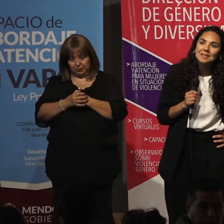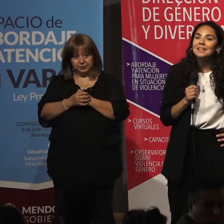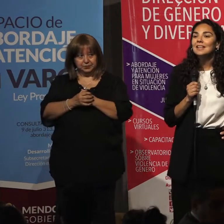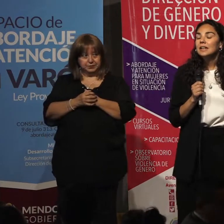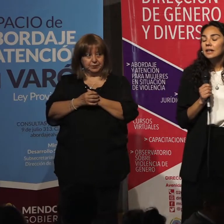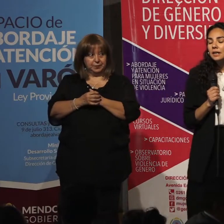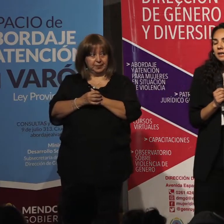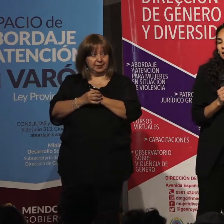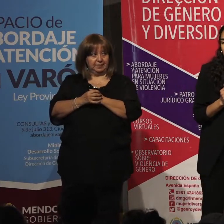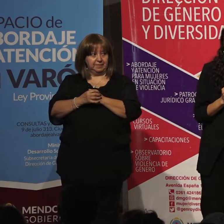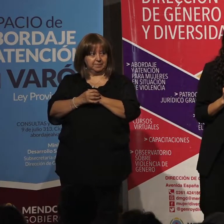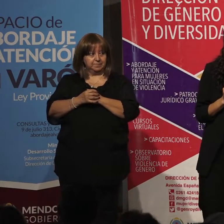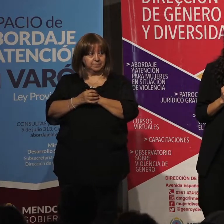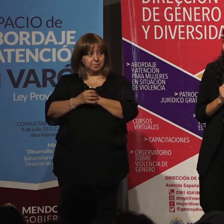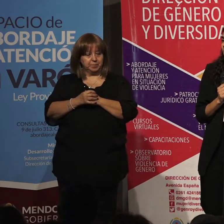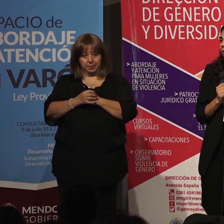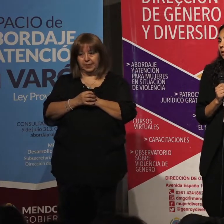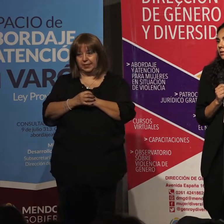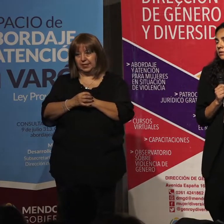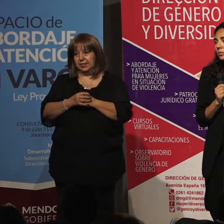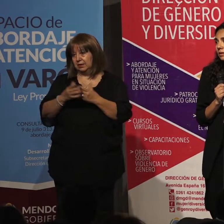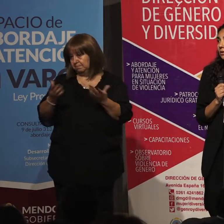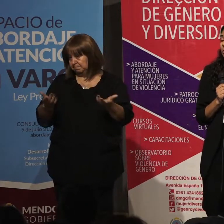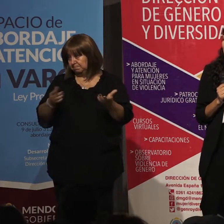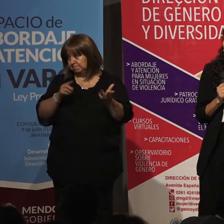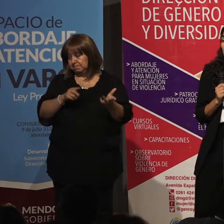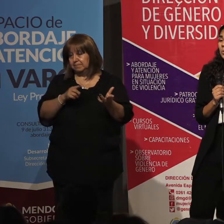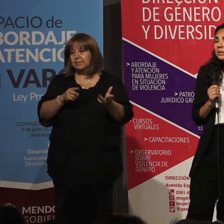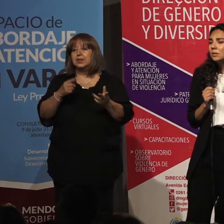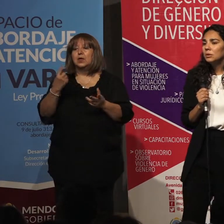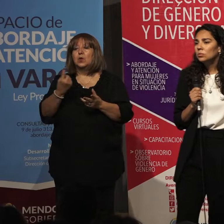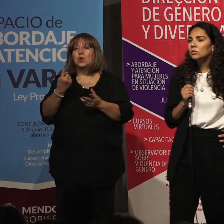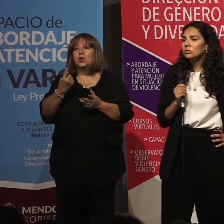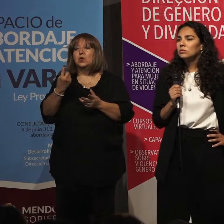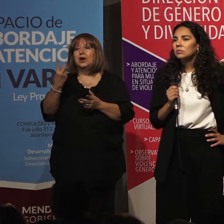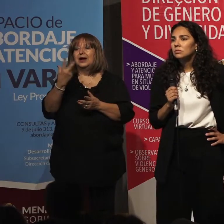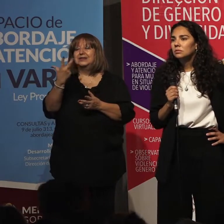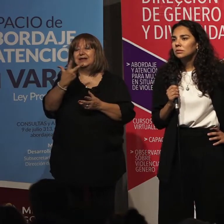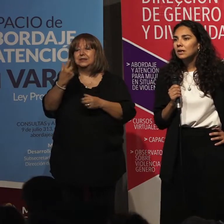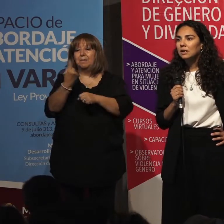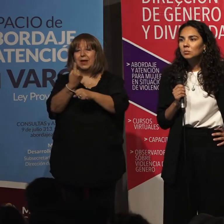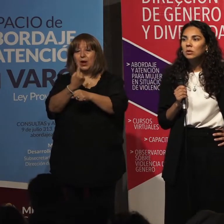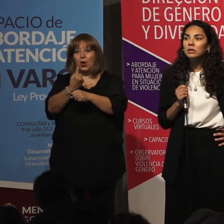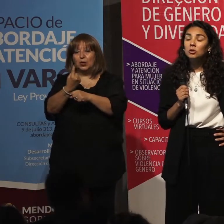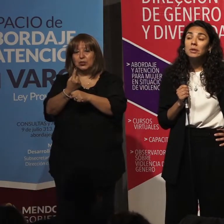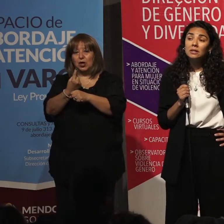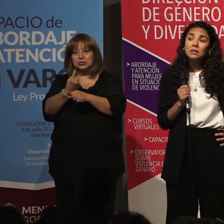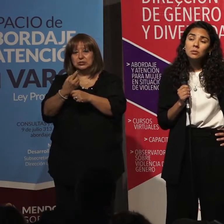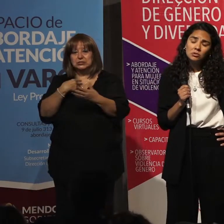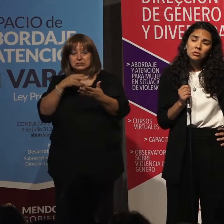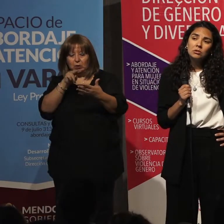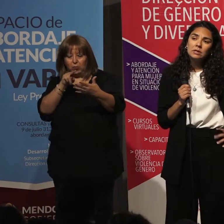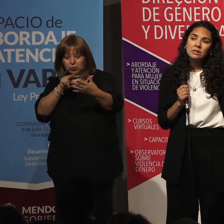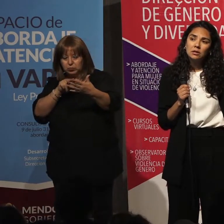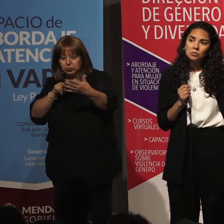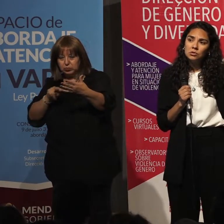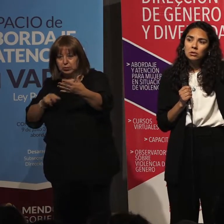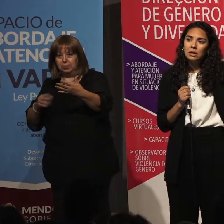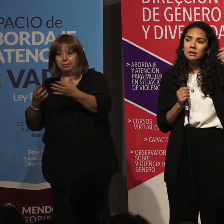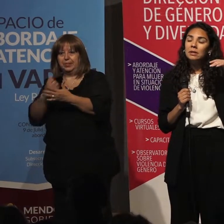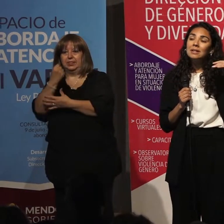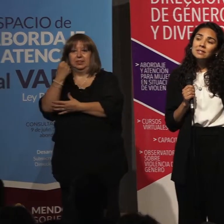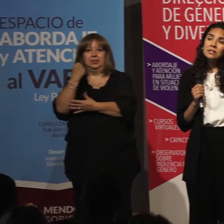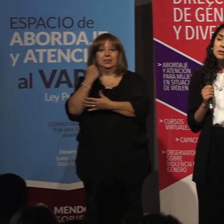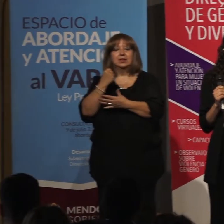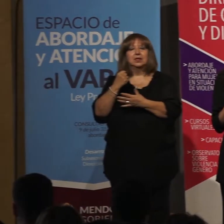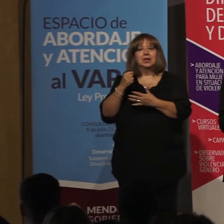Gracias. Y justamente lo que les decía hace un ratito, de 1 a 3 minutos tardamos en tomar intervención con esa denuncia